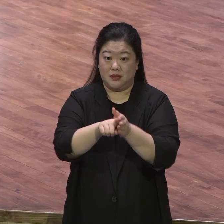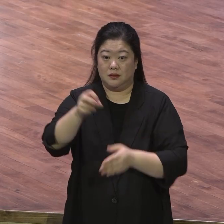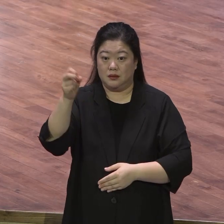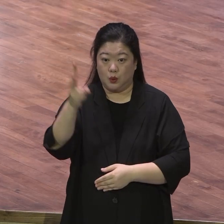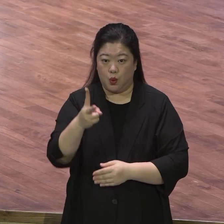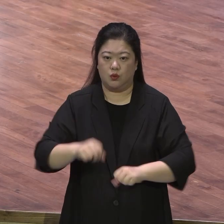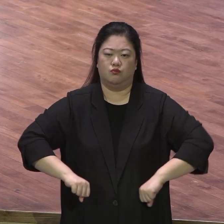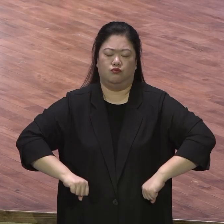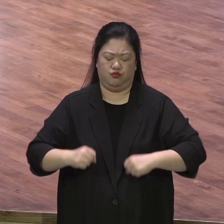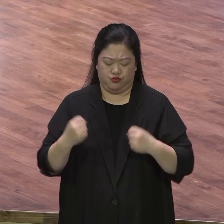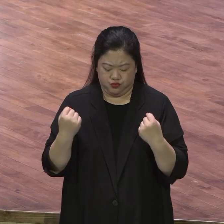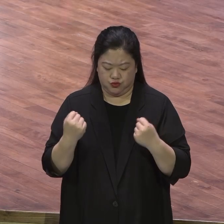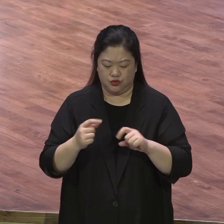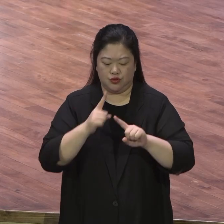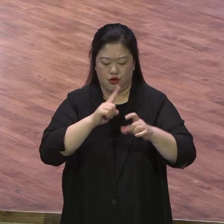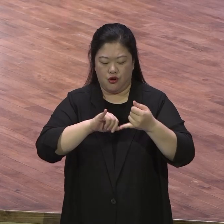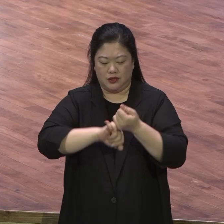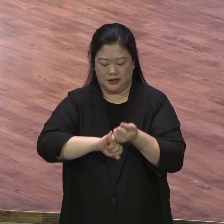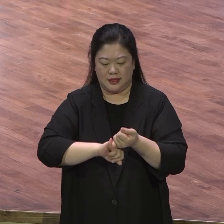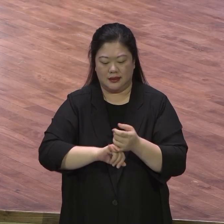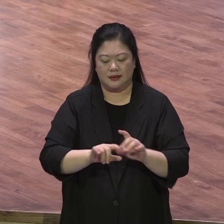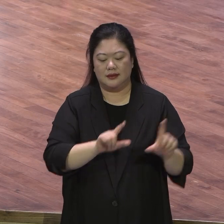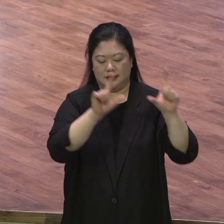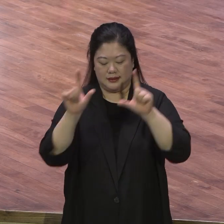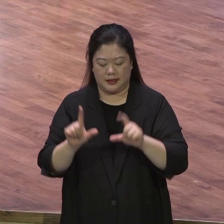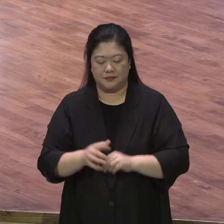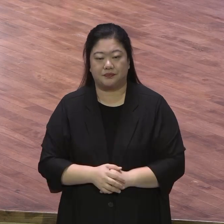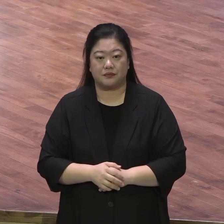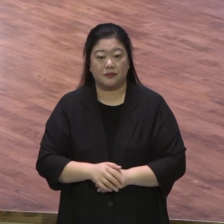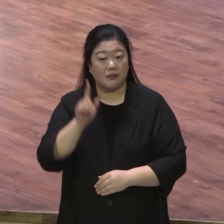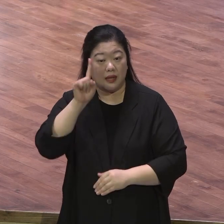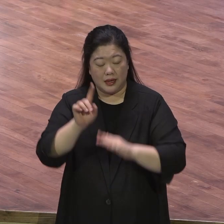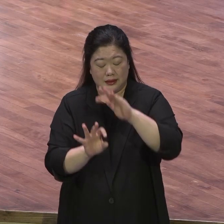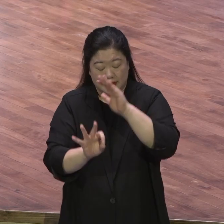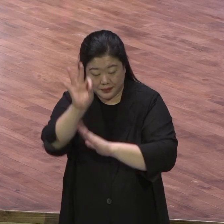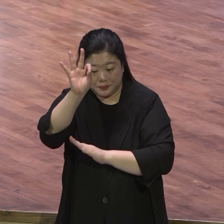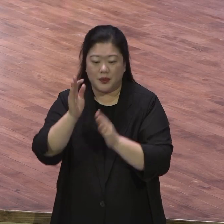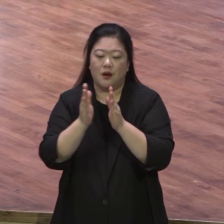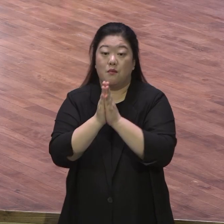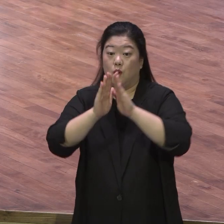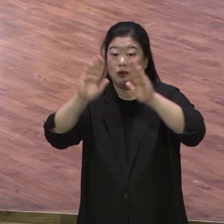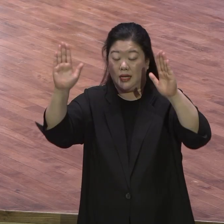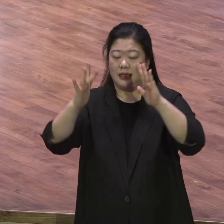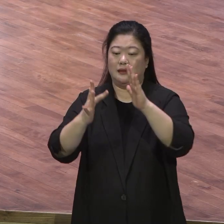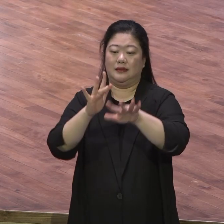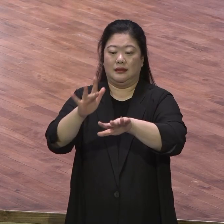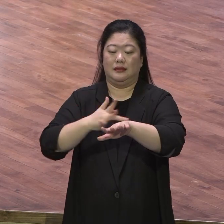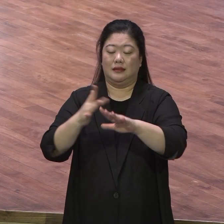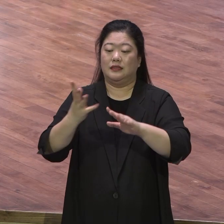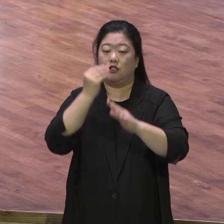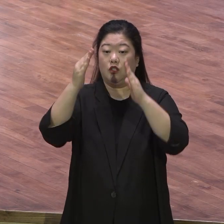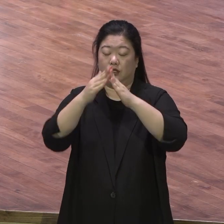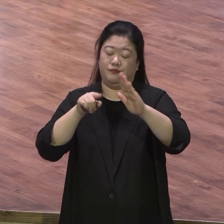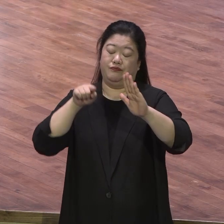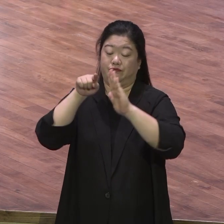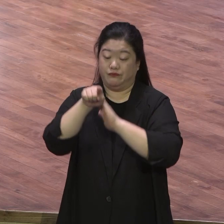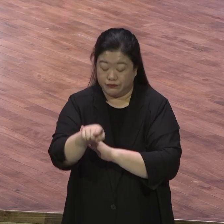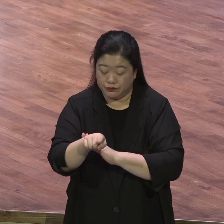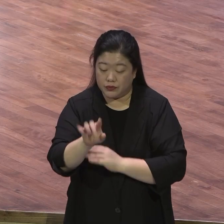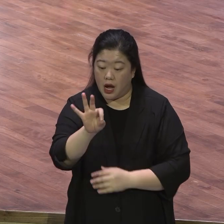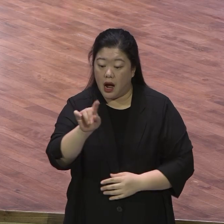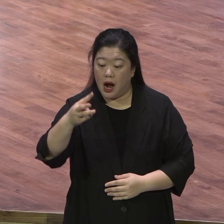8절을 봅니다 이튿날 모세가 정거의 장막에 들어가 본적 내위 집에 위하여